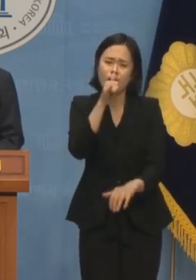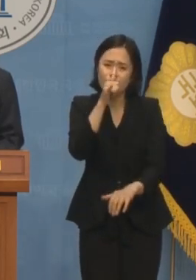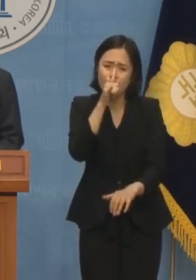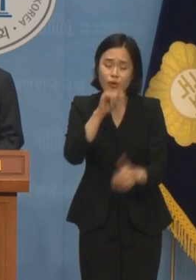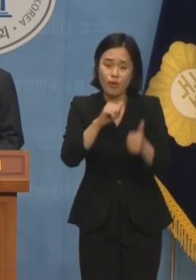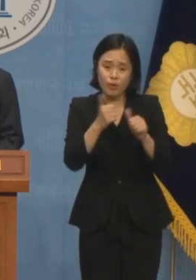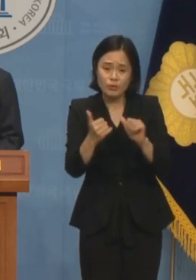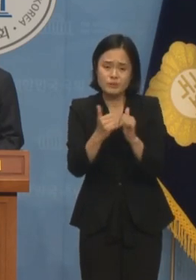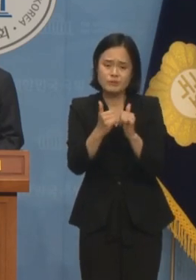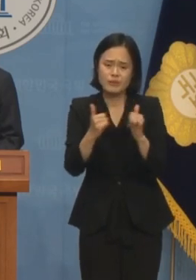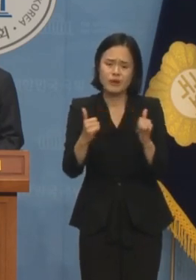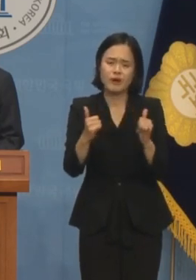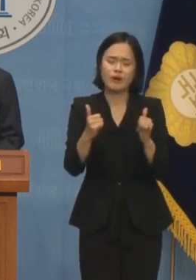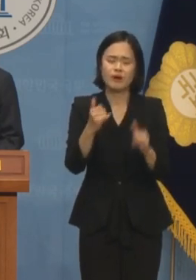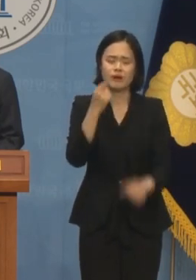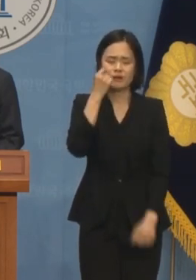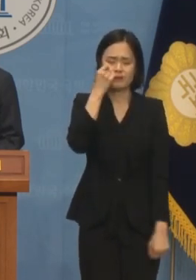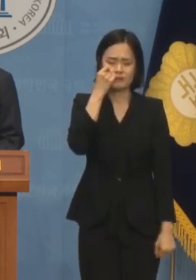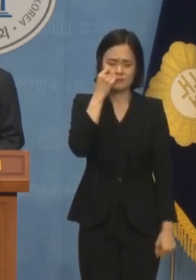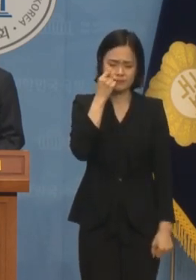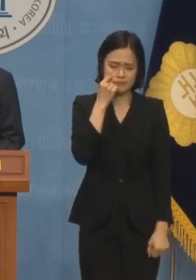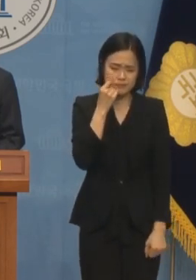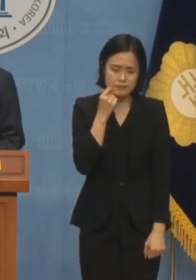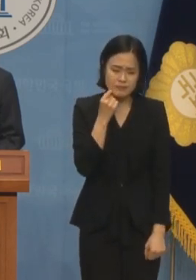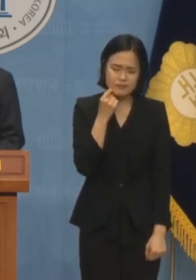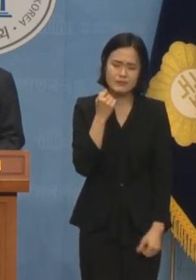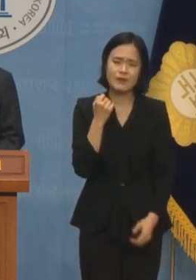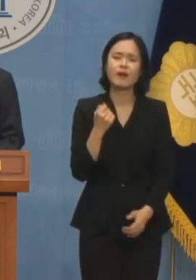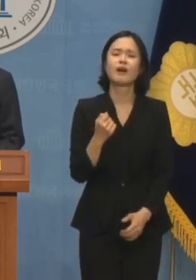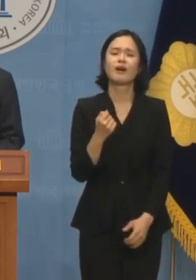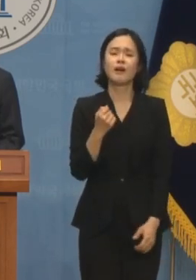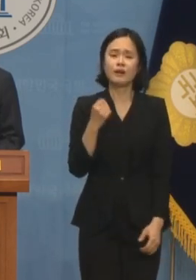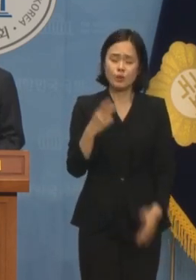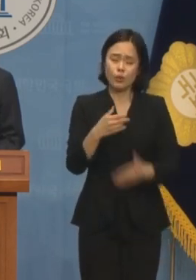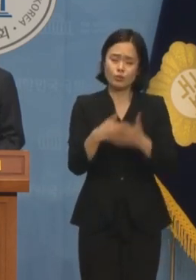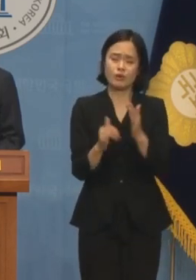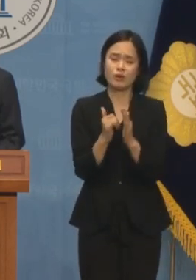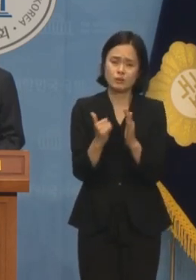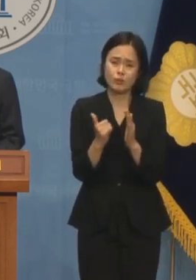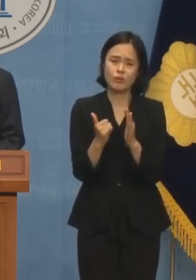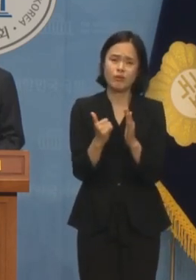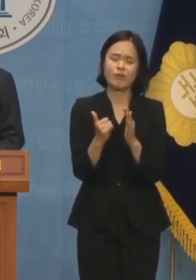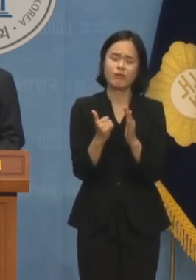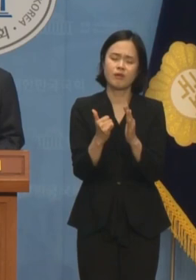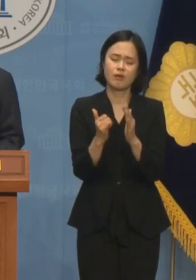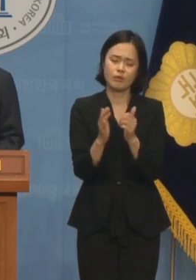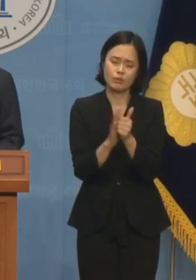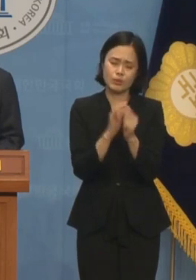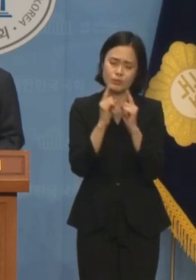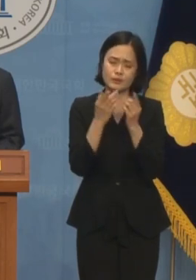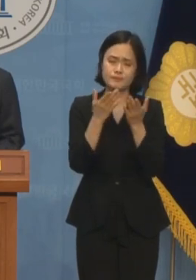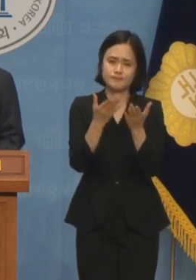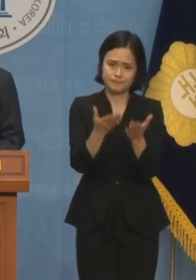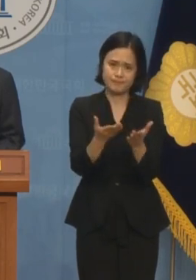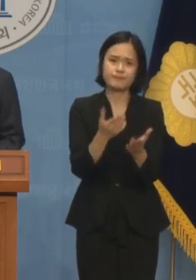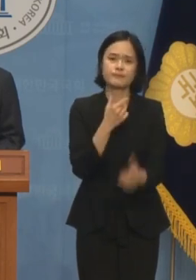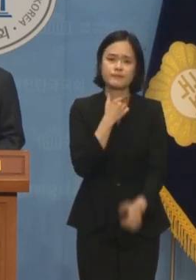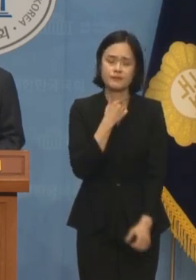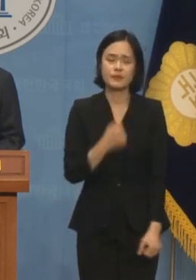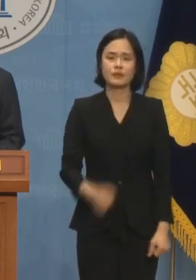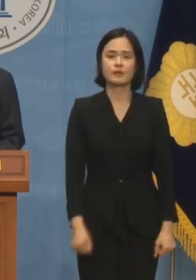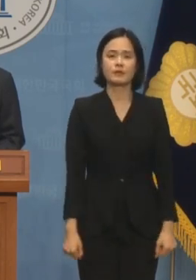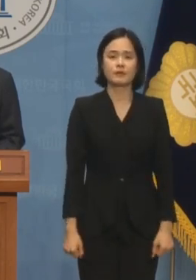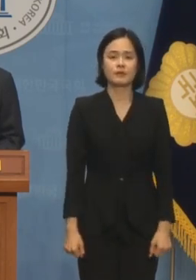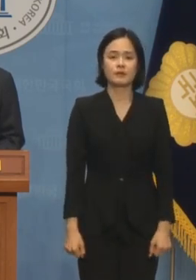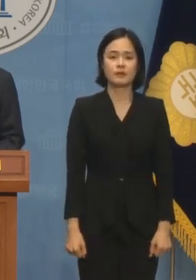안타깝게 희생되신 분들의 명복을 빌며 유가족들께 깊은 위로의 말씀을 드립니다.